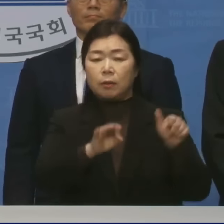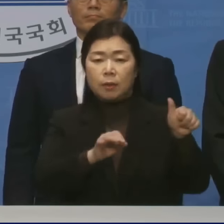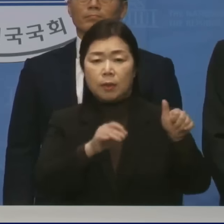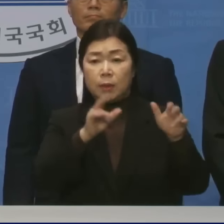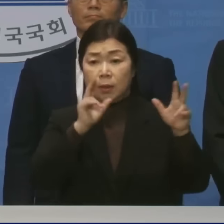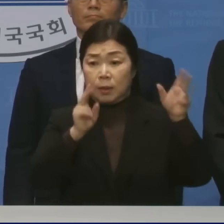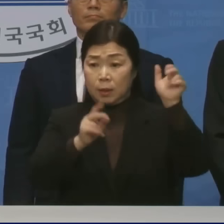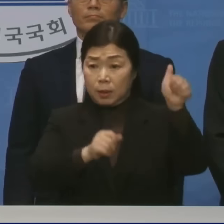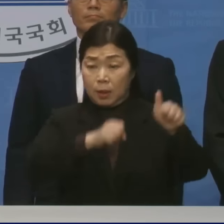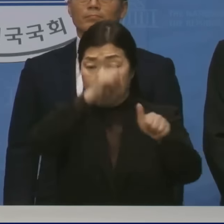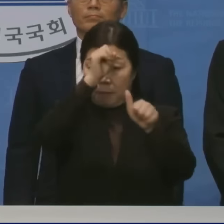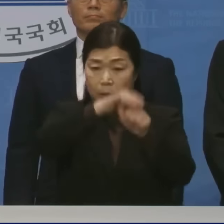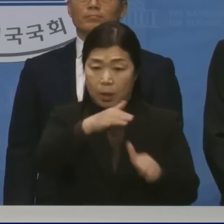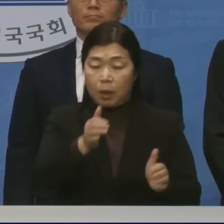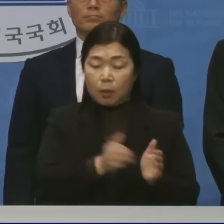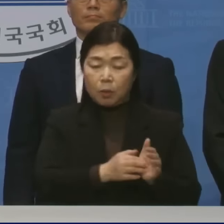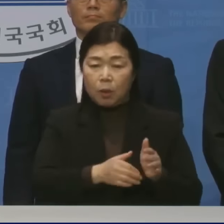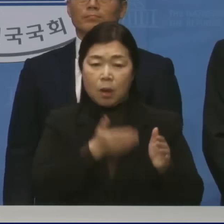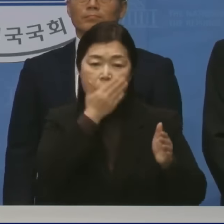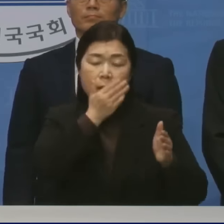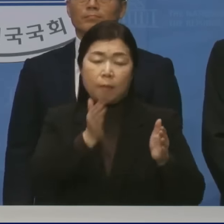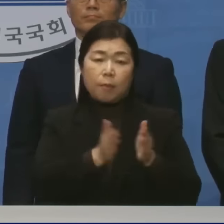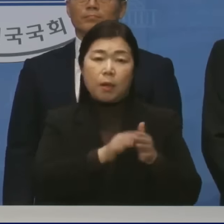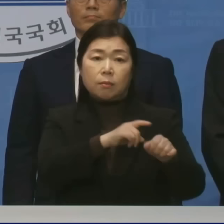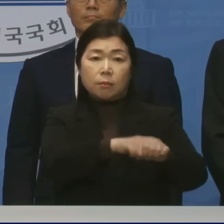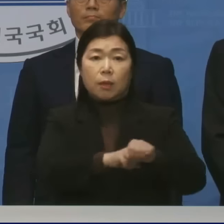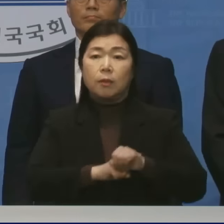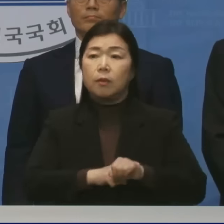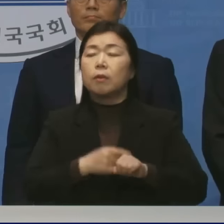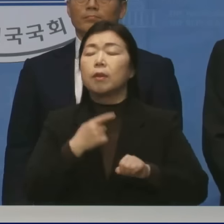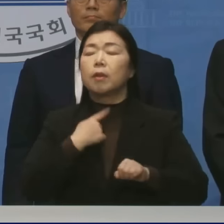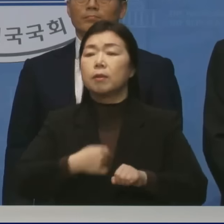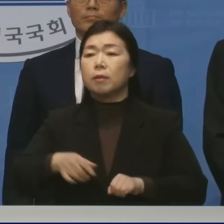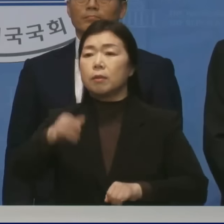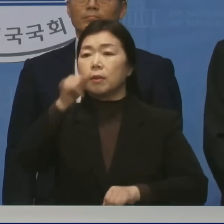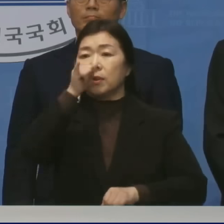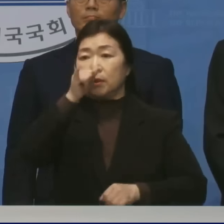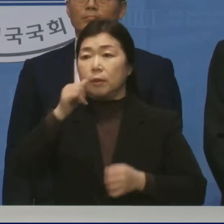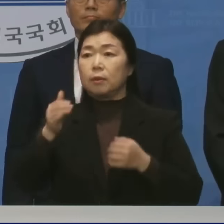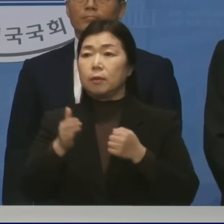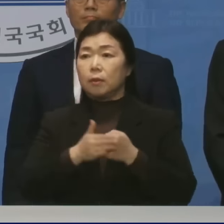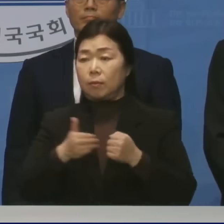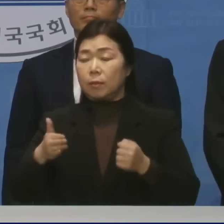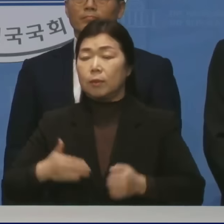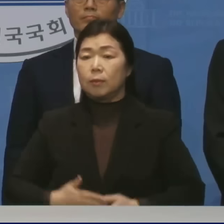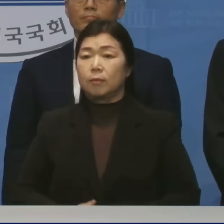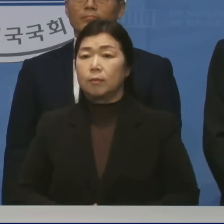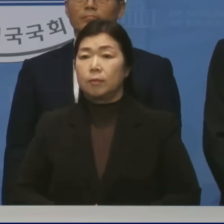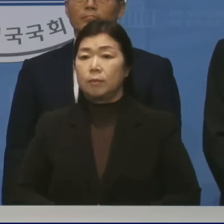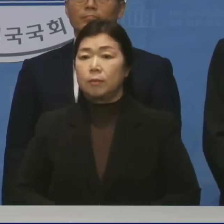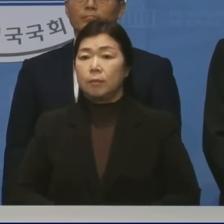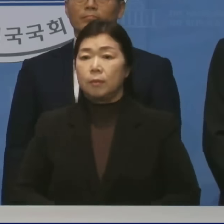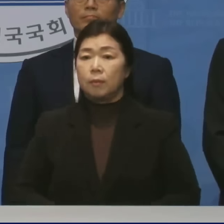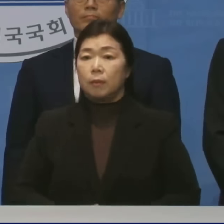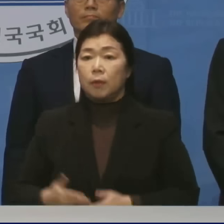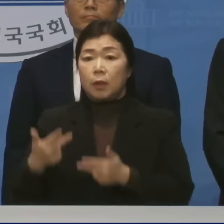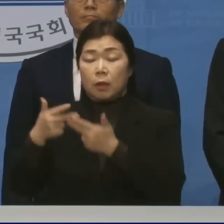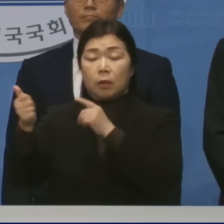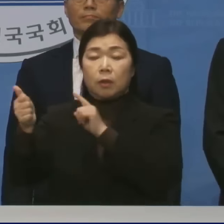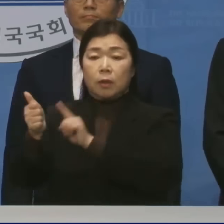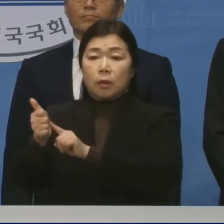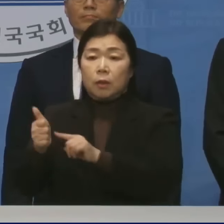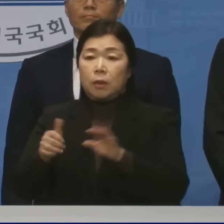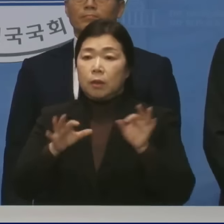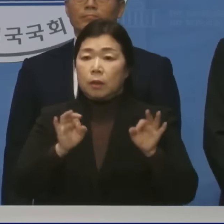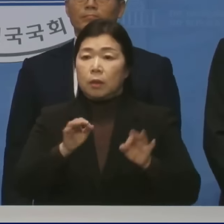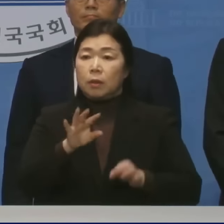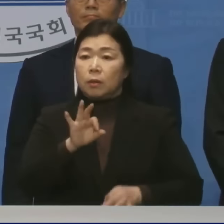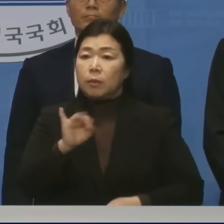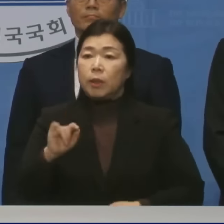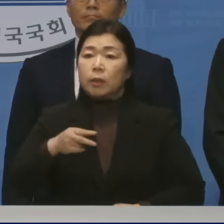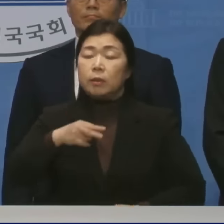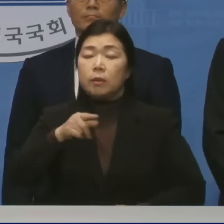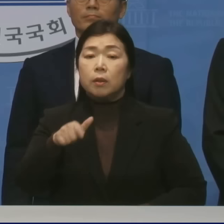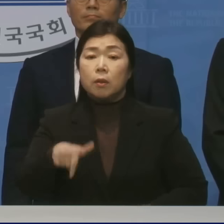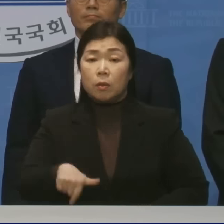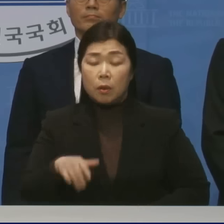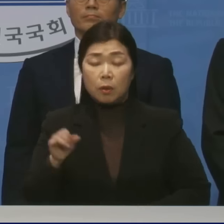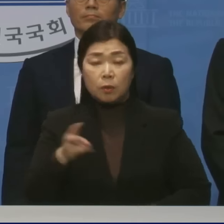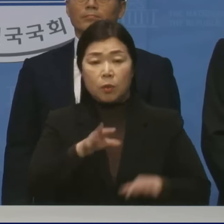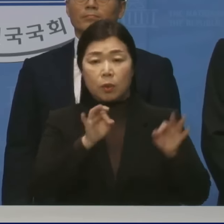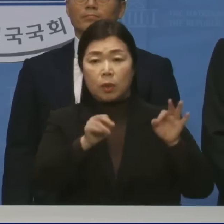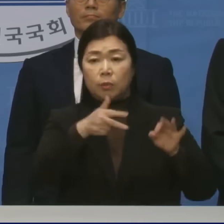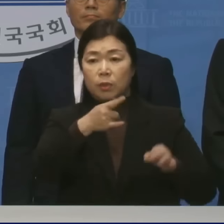낙선하고 김진성도 구속된 바 있기 때문입니다. 이재명 대표는 김인섭,